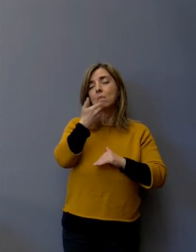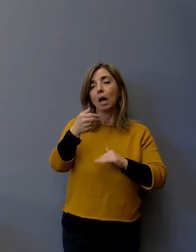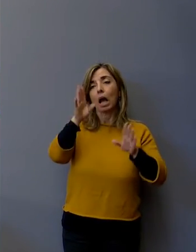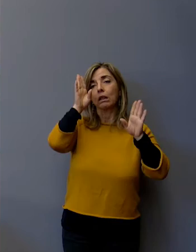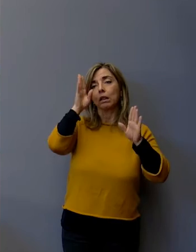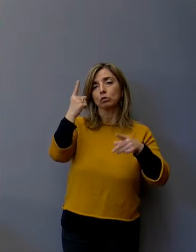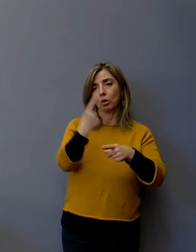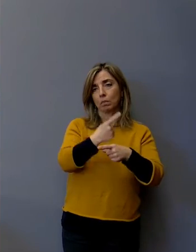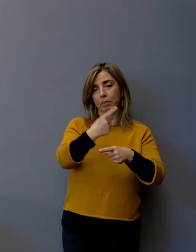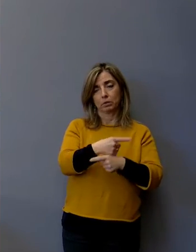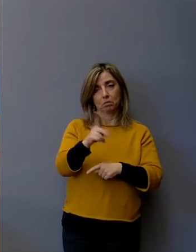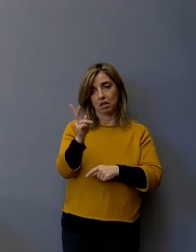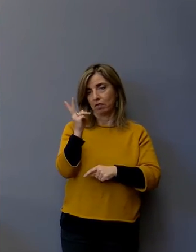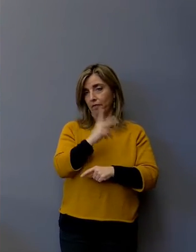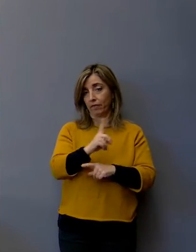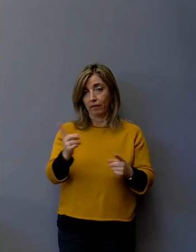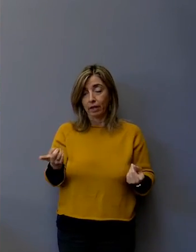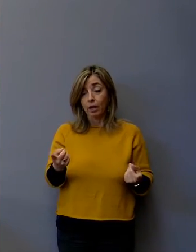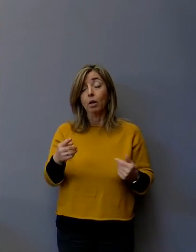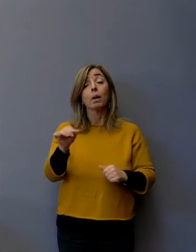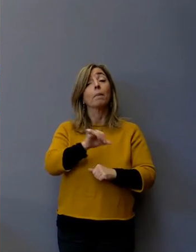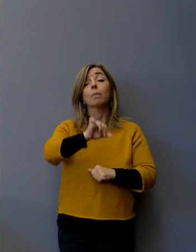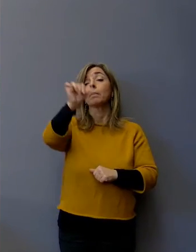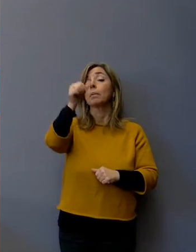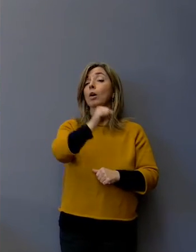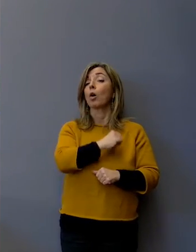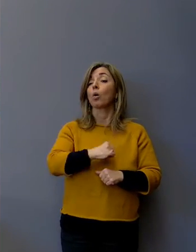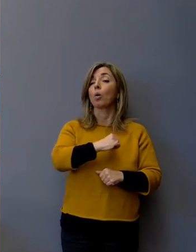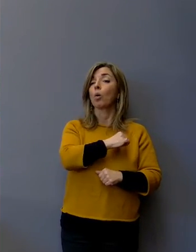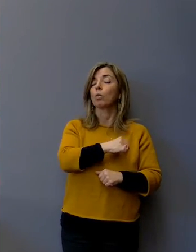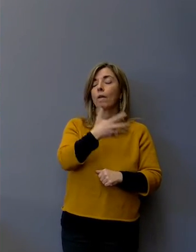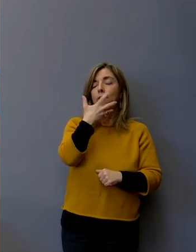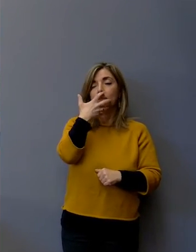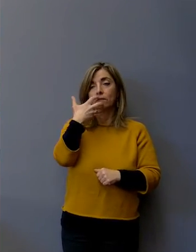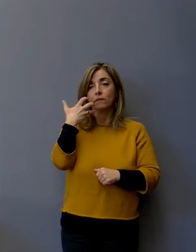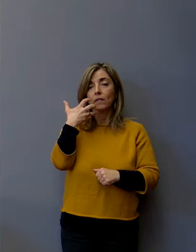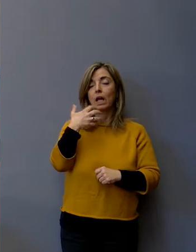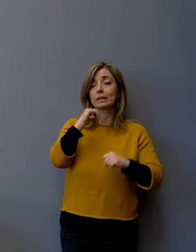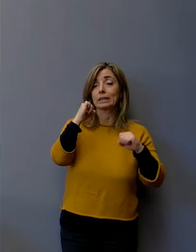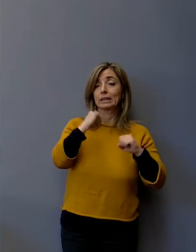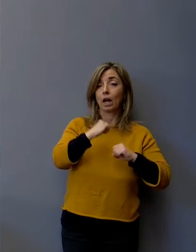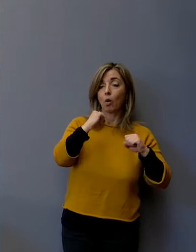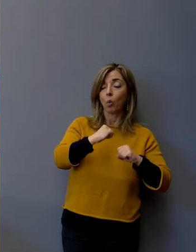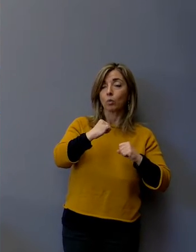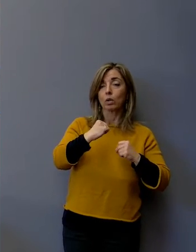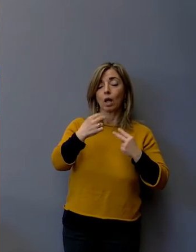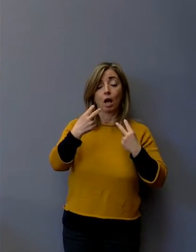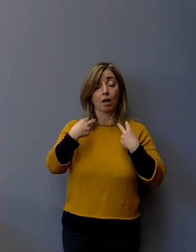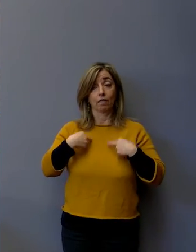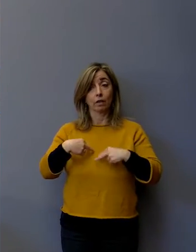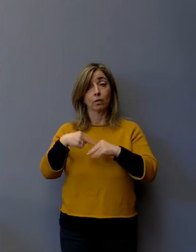il comune come prima cosa a cuore la salute e la vita e il destino dei più fragili